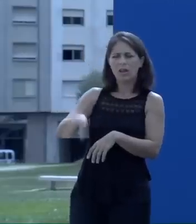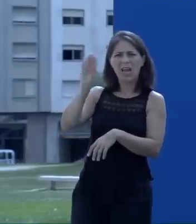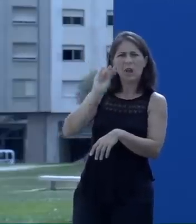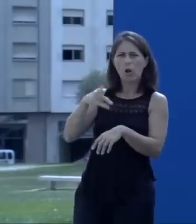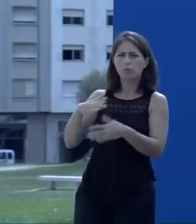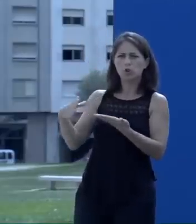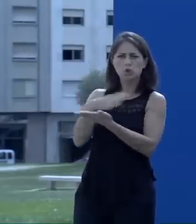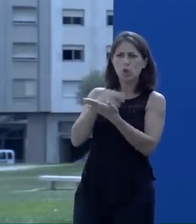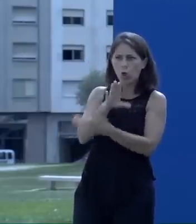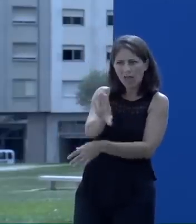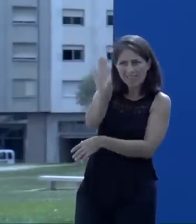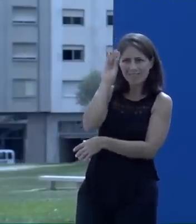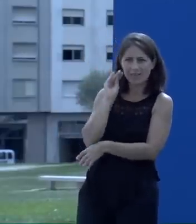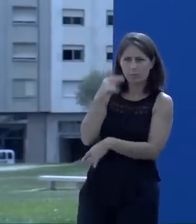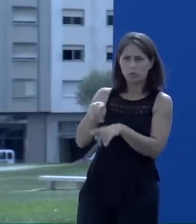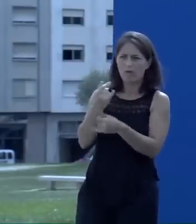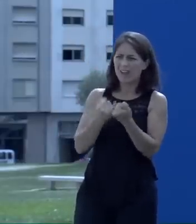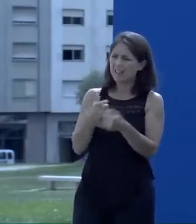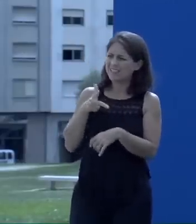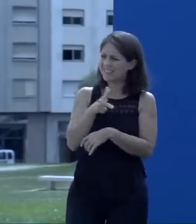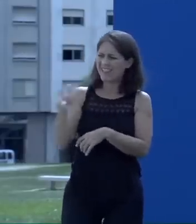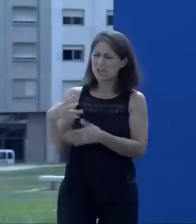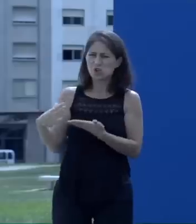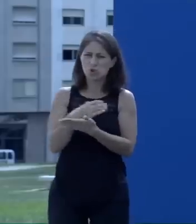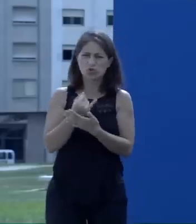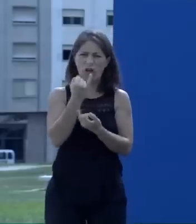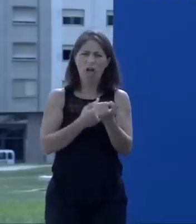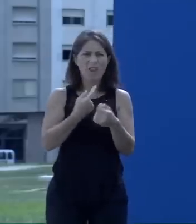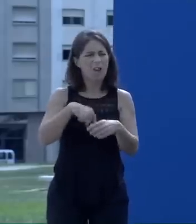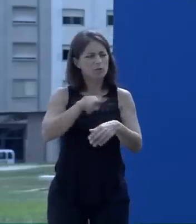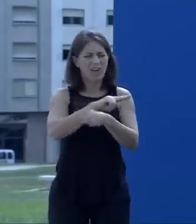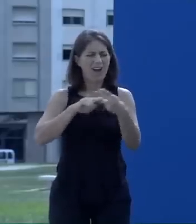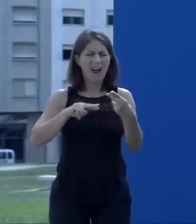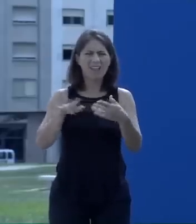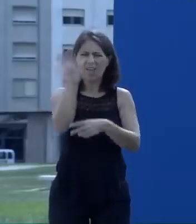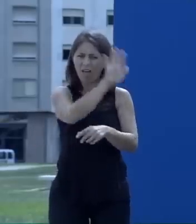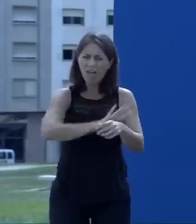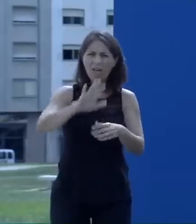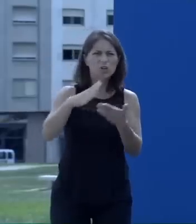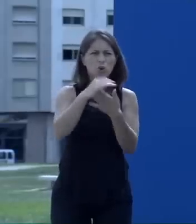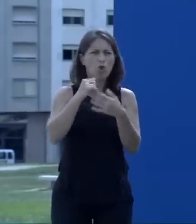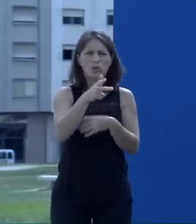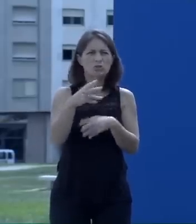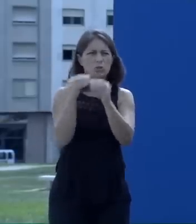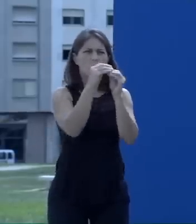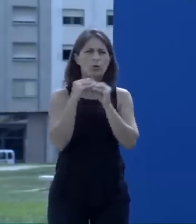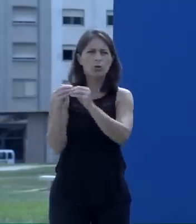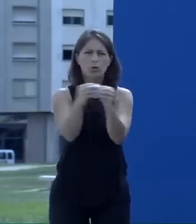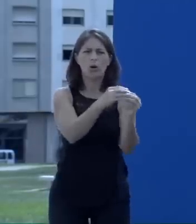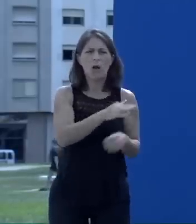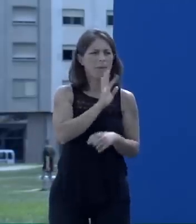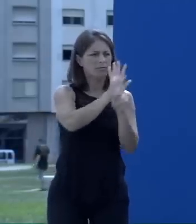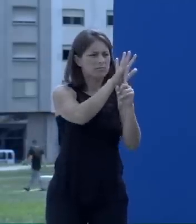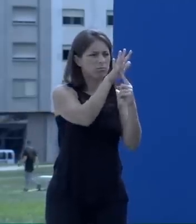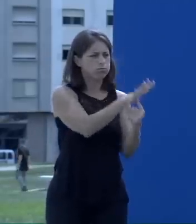onde todos teñamos os mesmos dereitos, no interior, na costa, no urbano, no rural, e onde non discriminemos,